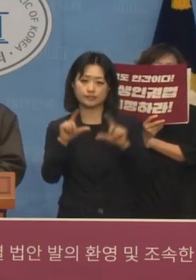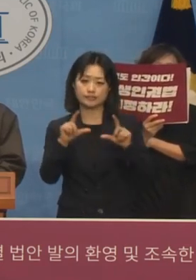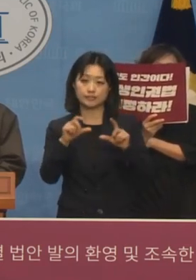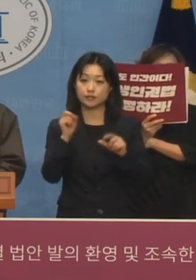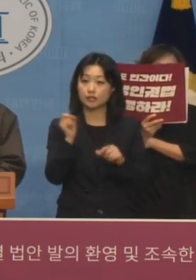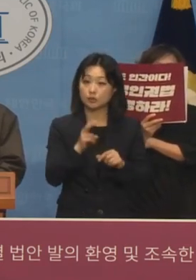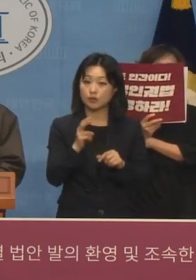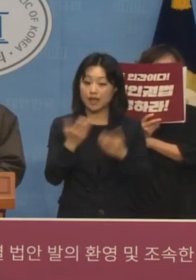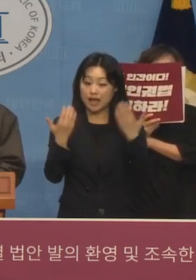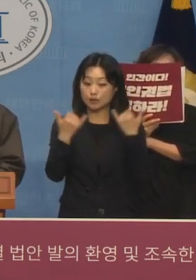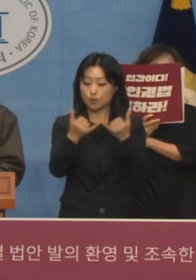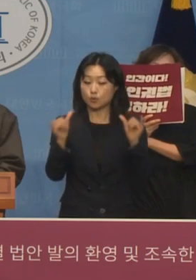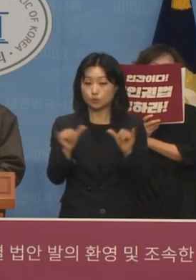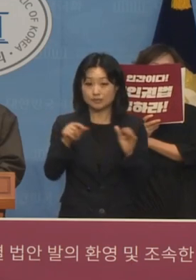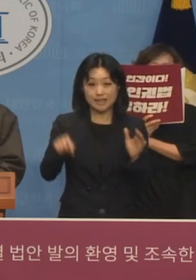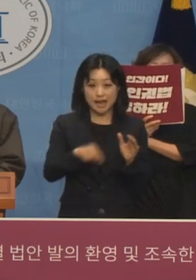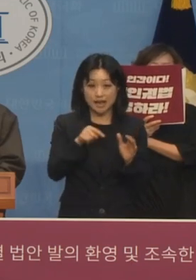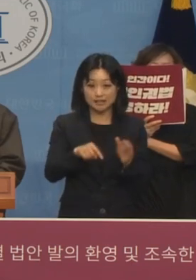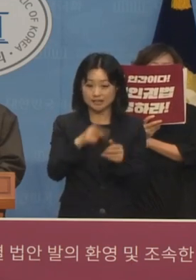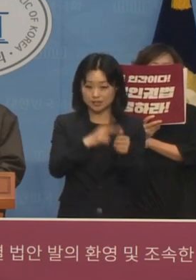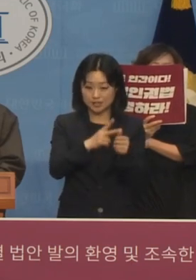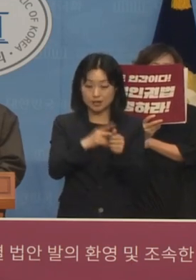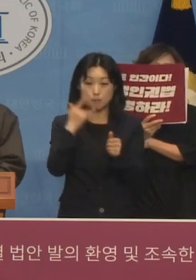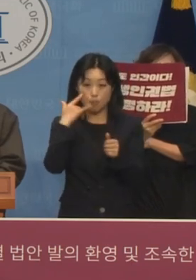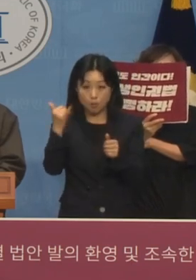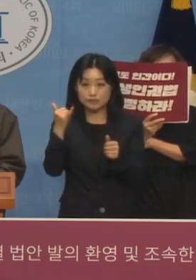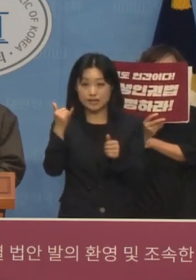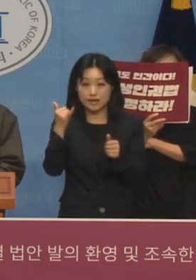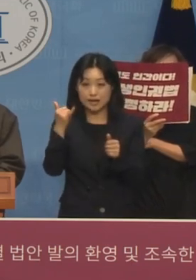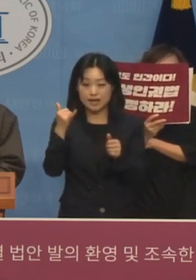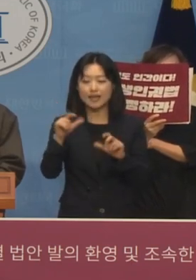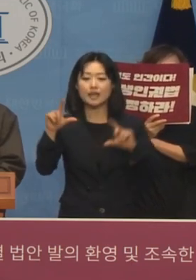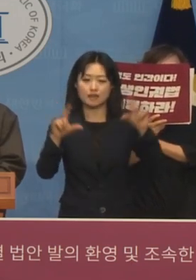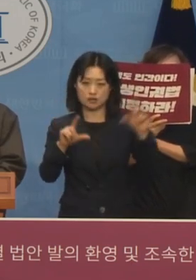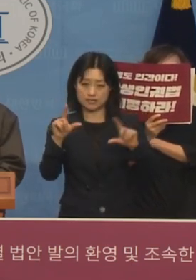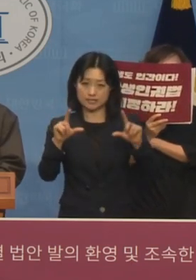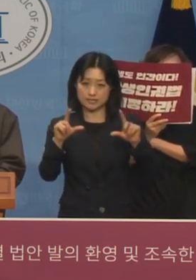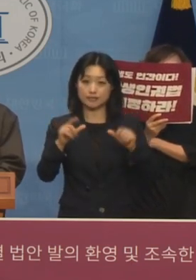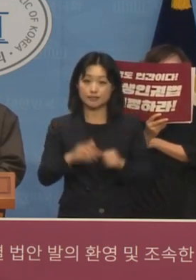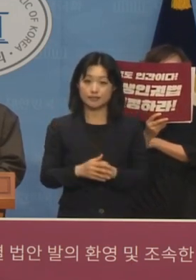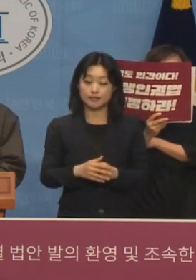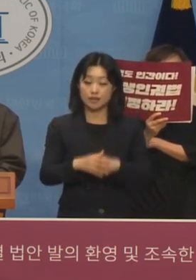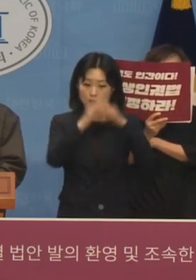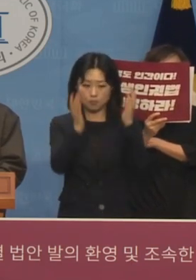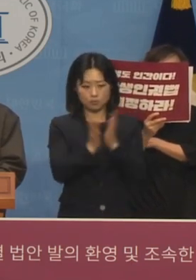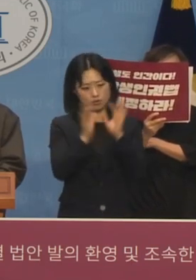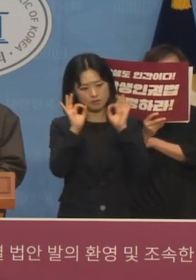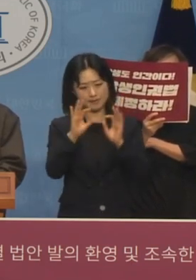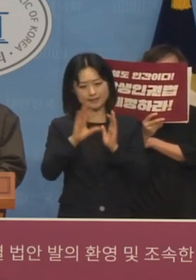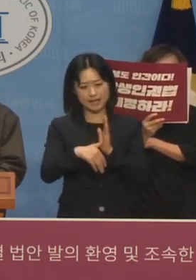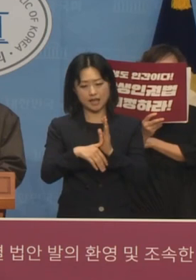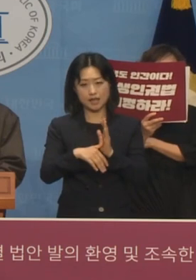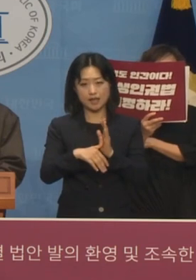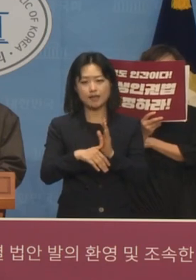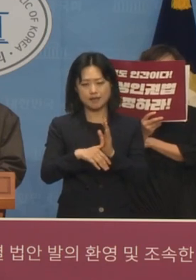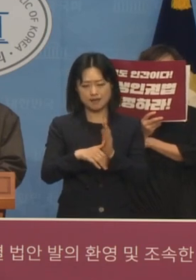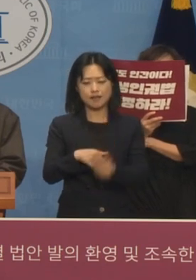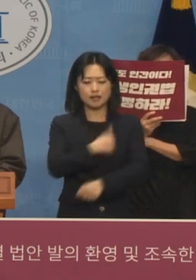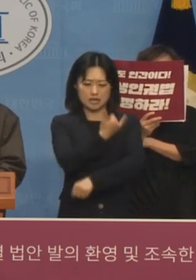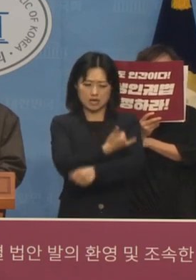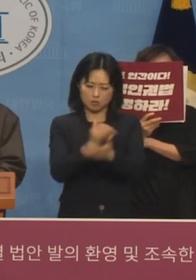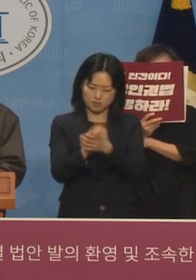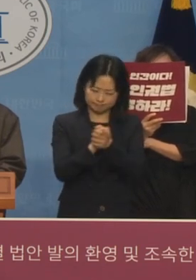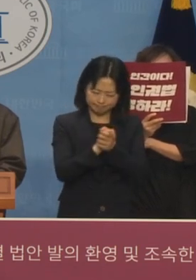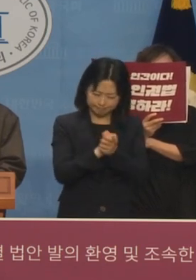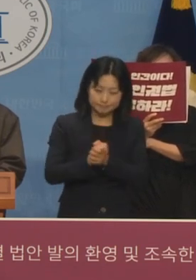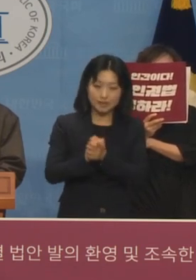그리고 학교 공동체 구성원인 교원, 보호자 등이 처한 현실, 이 모든 것들에 비추어 모두를 위한 인권 친화적